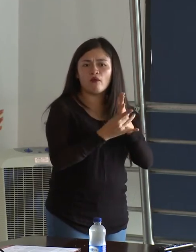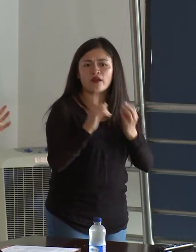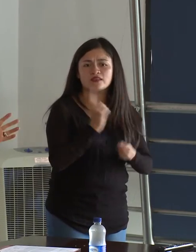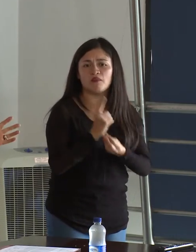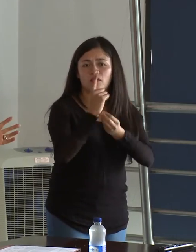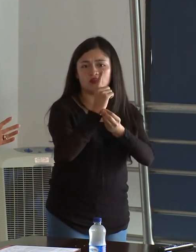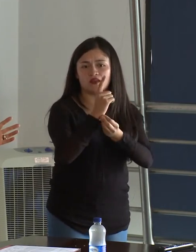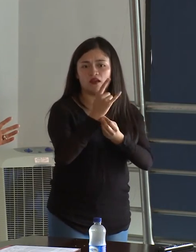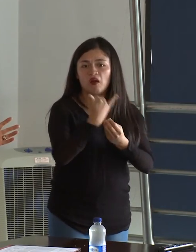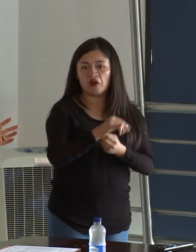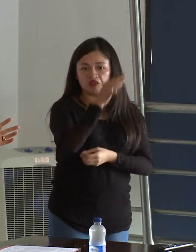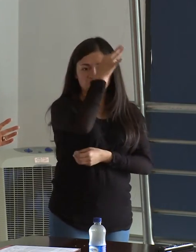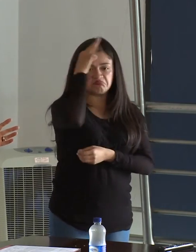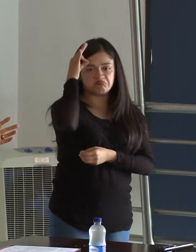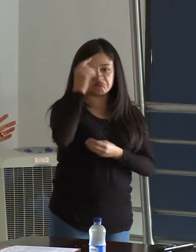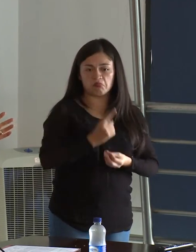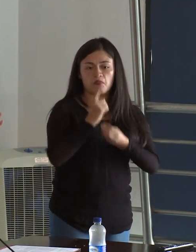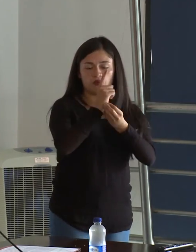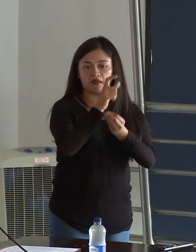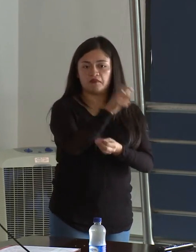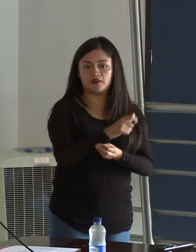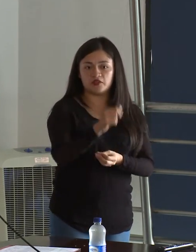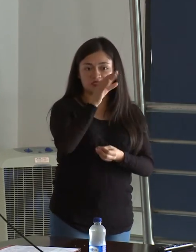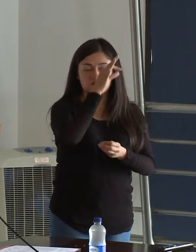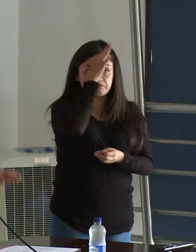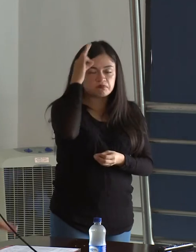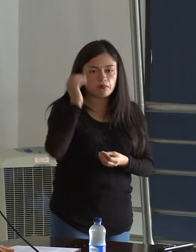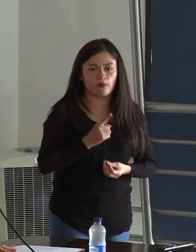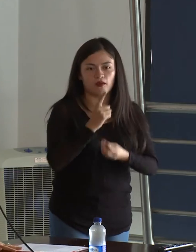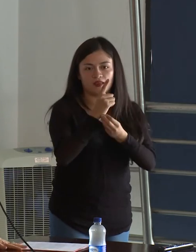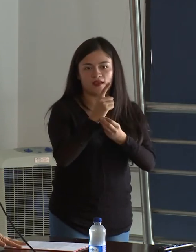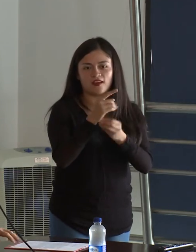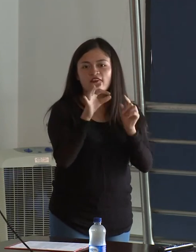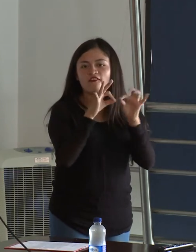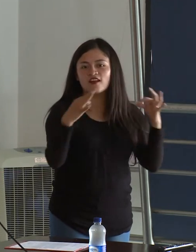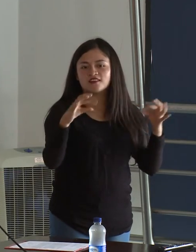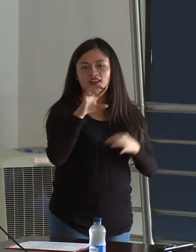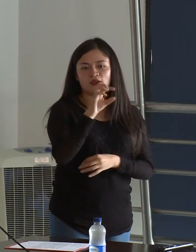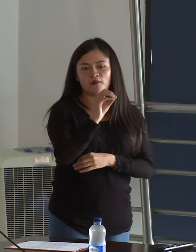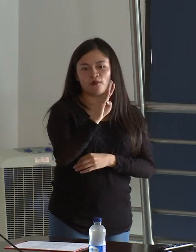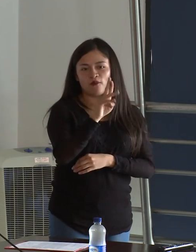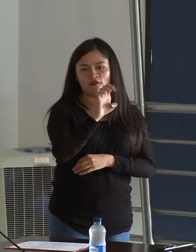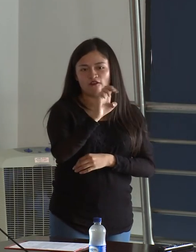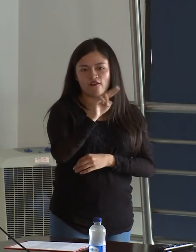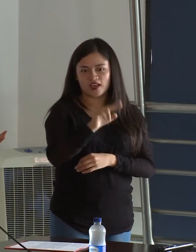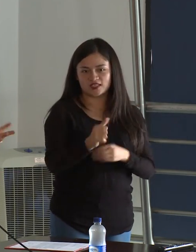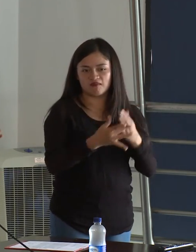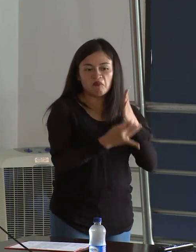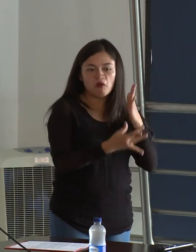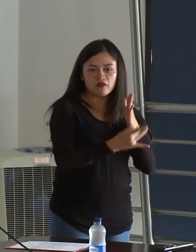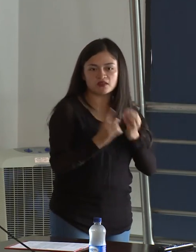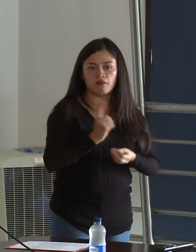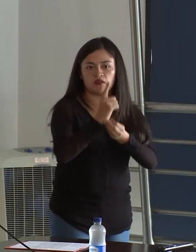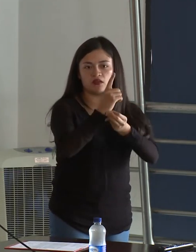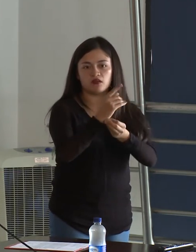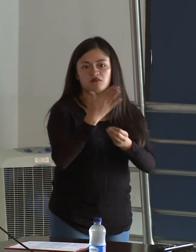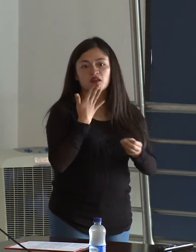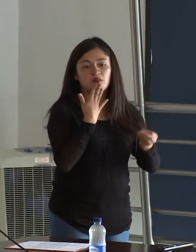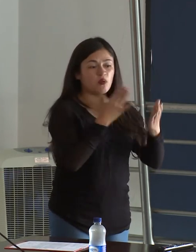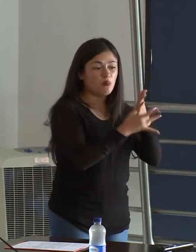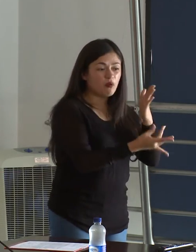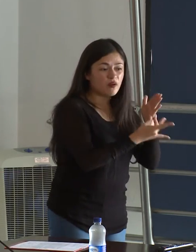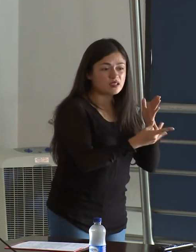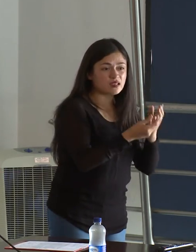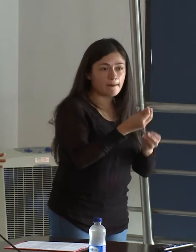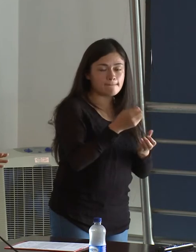política de nuestro país. Resulta que la pobreza política, como decíamos, la pobreza material, es decir, no tener una pobreza y una pobreza, está